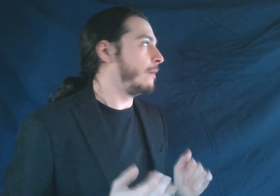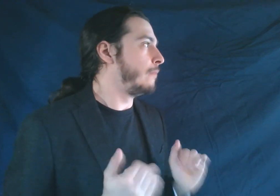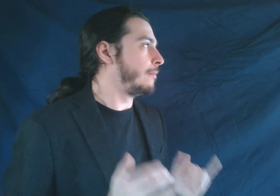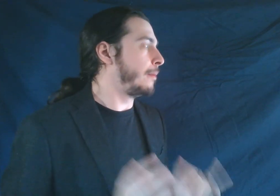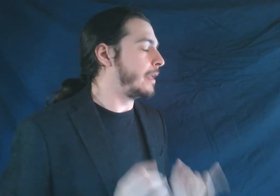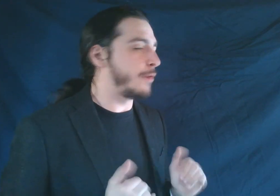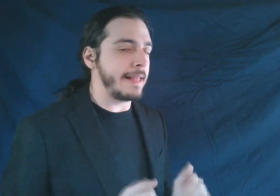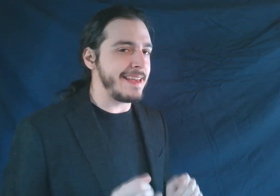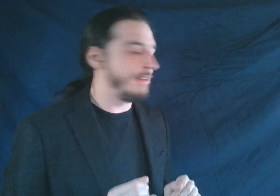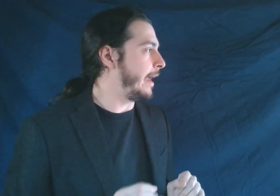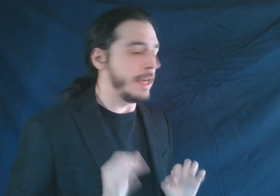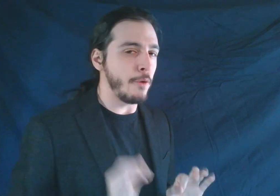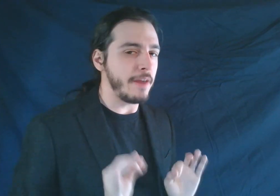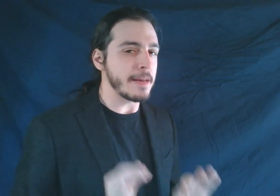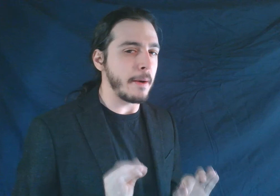Ma l'importante è non avere paura.